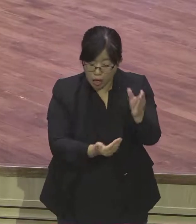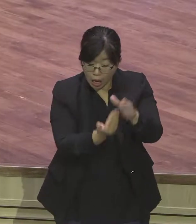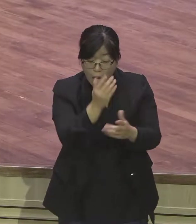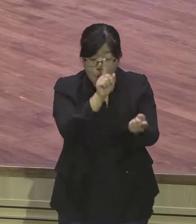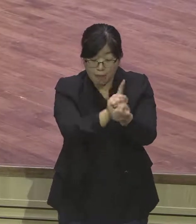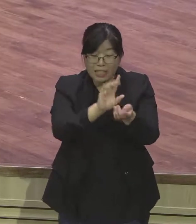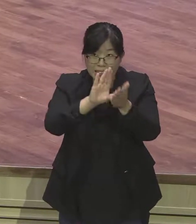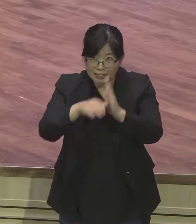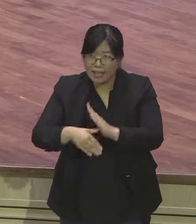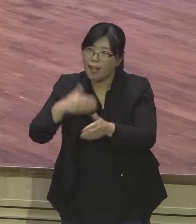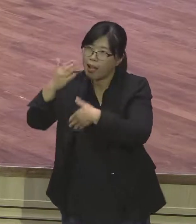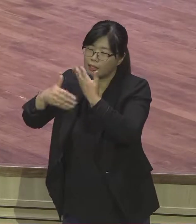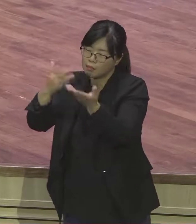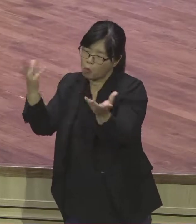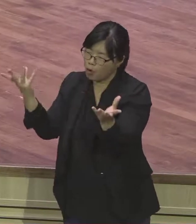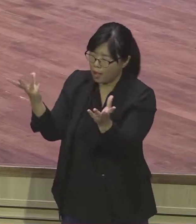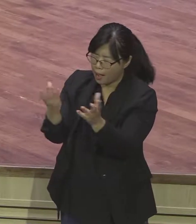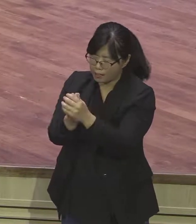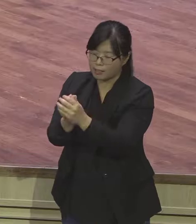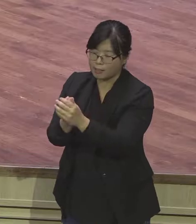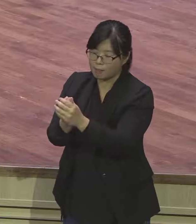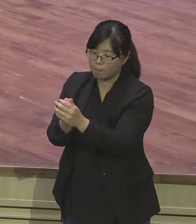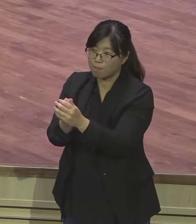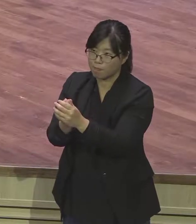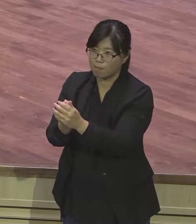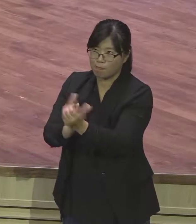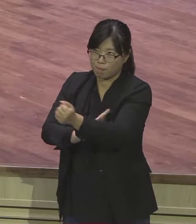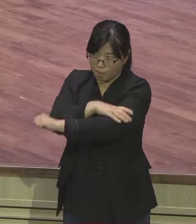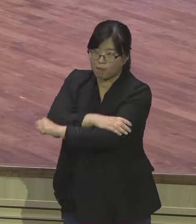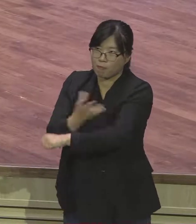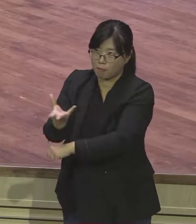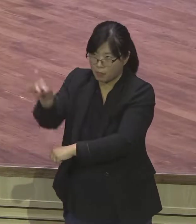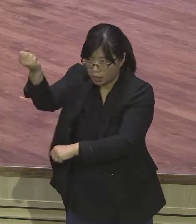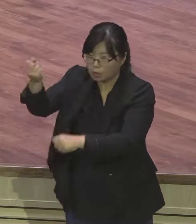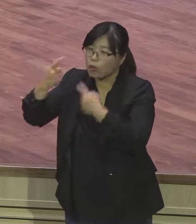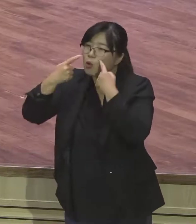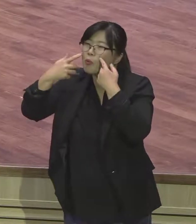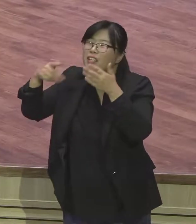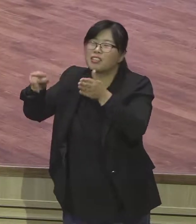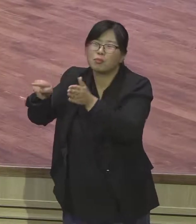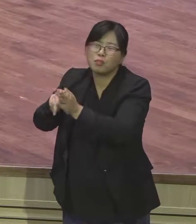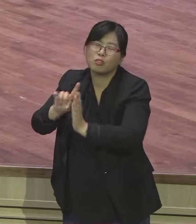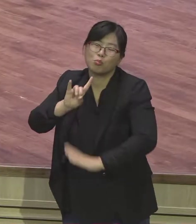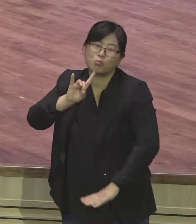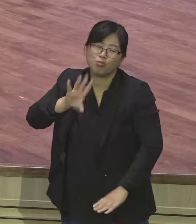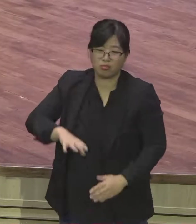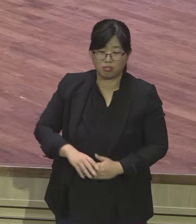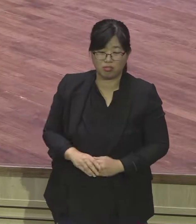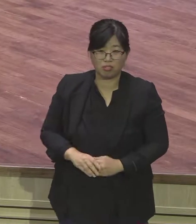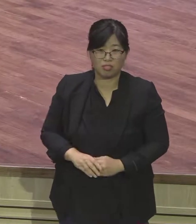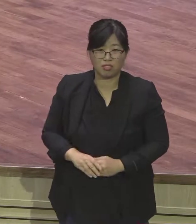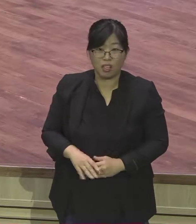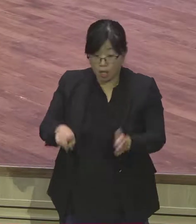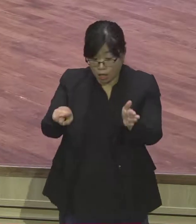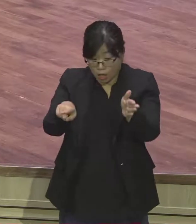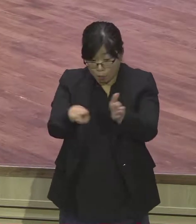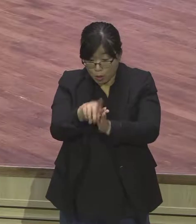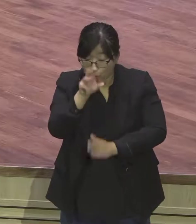바랍니다 다시 또 그랬고 랩릇 일곱명의 싹 다 특징이 뭐냐 믿음 좋은 사람 특징 절대 상처 안 많은 사람 특징